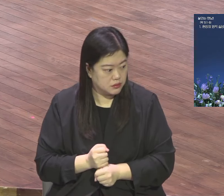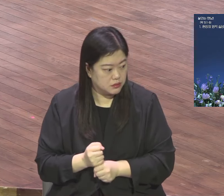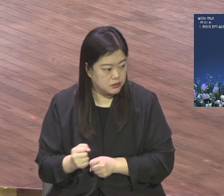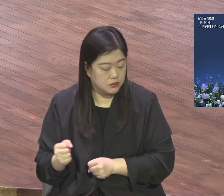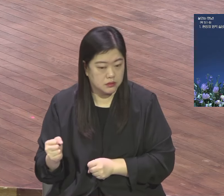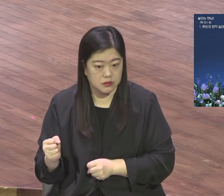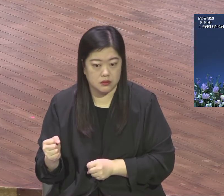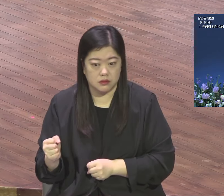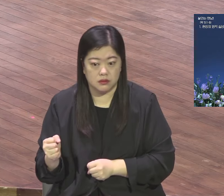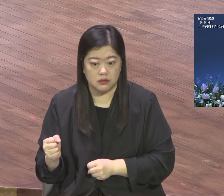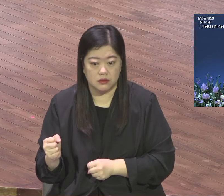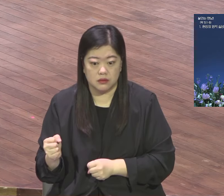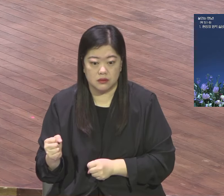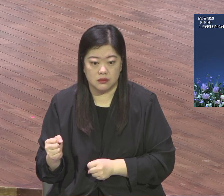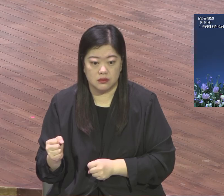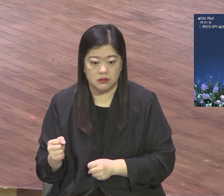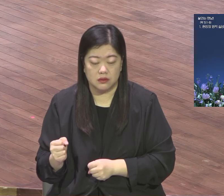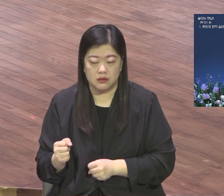거구나.